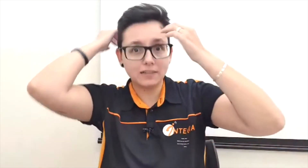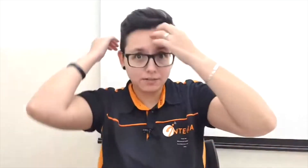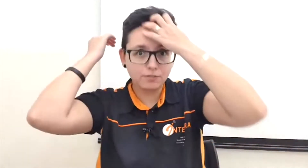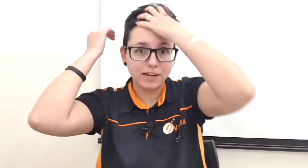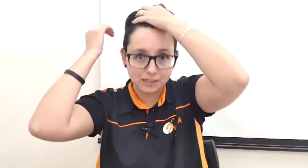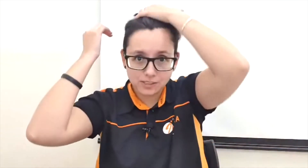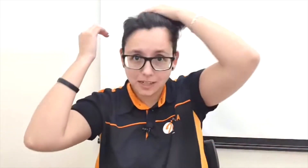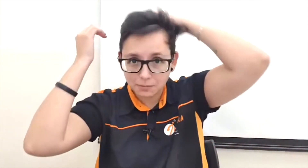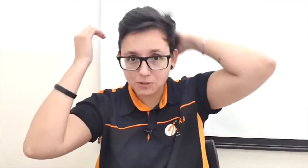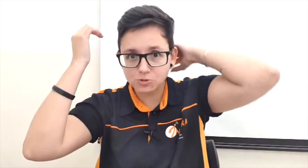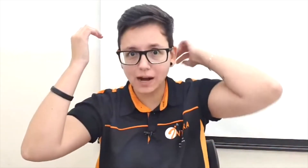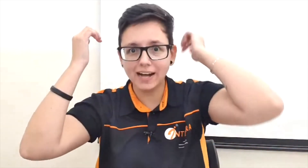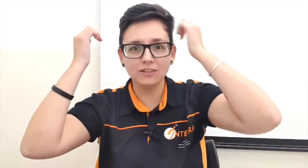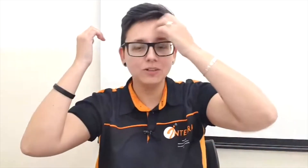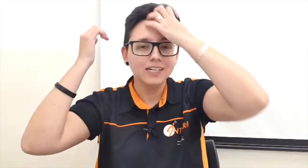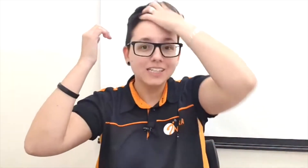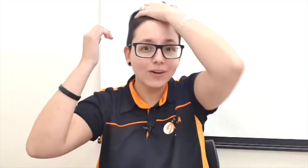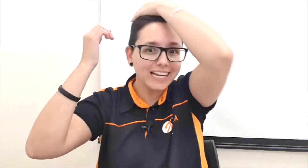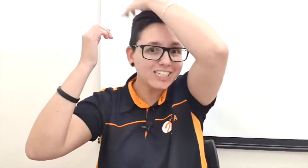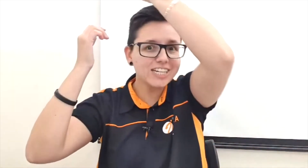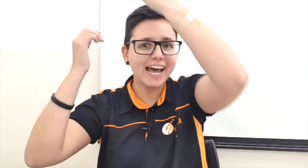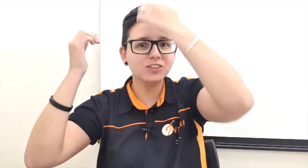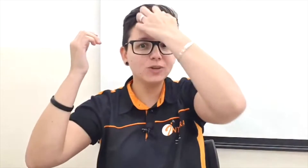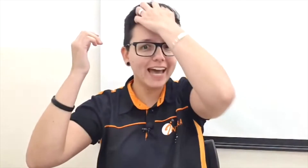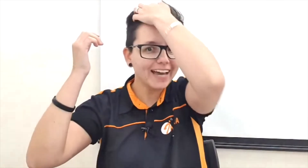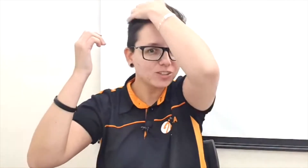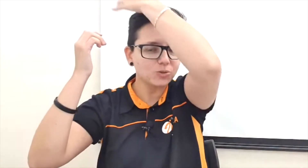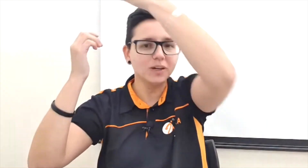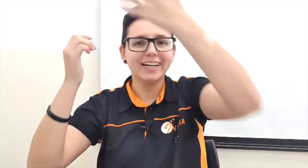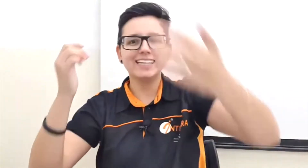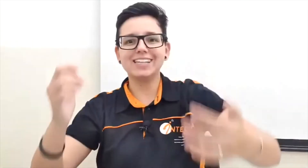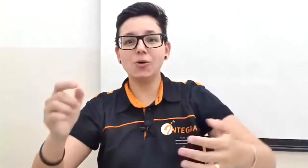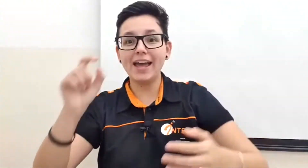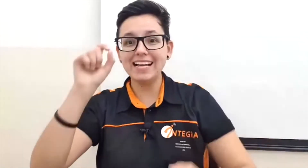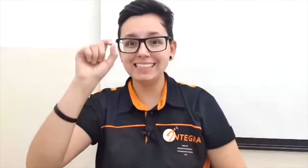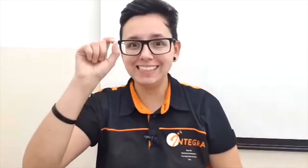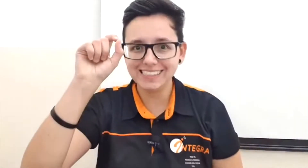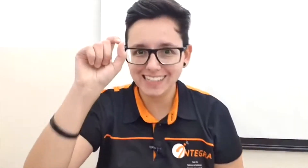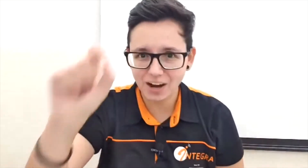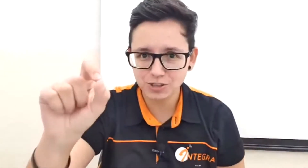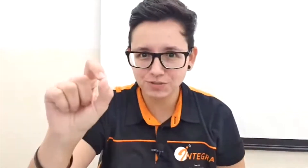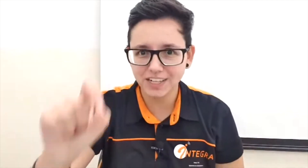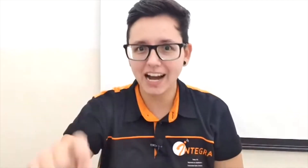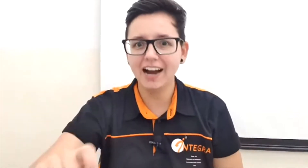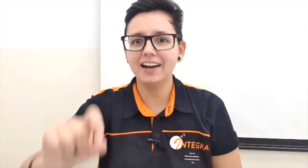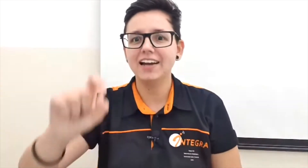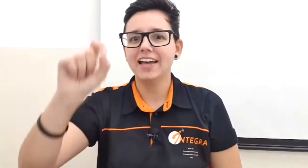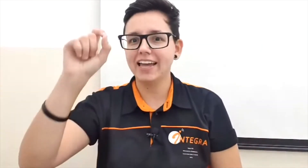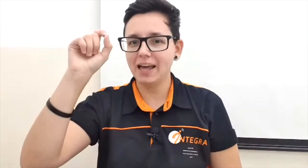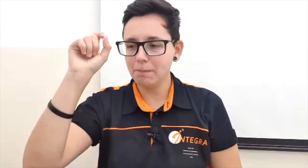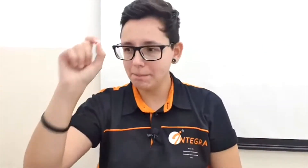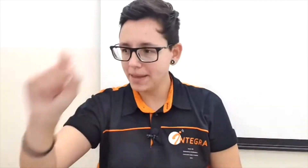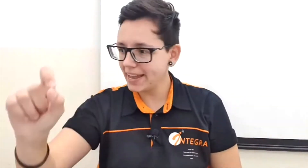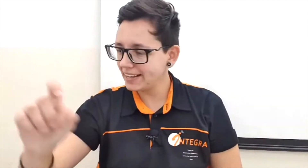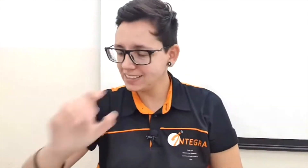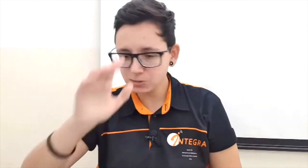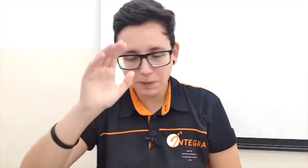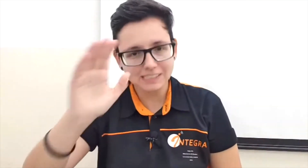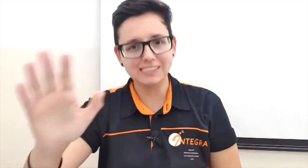ele vai falar que você tá com o cabelo zoado, então ele é direto e reto. Então, esse sinal de ficar, ele é bem